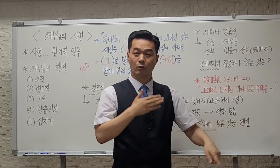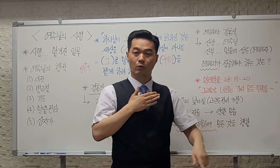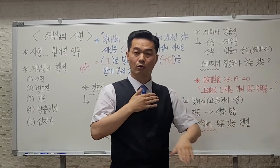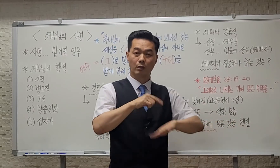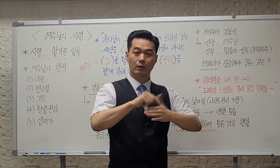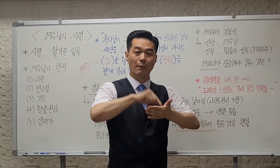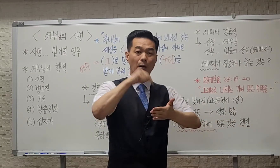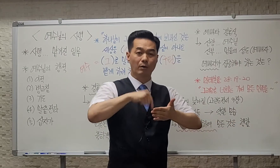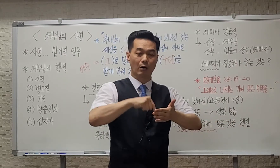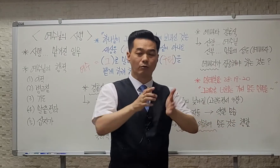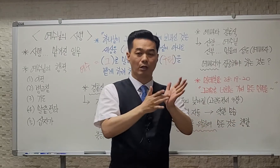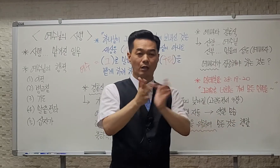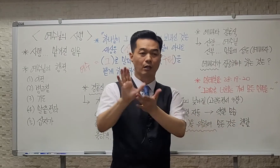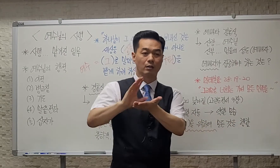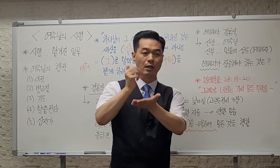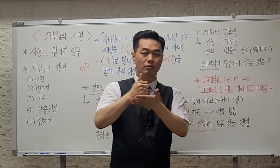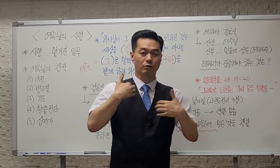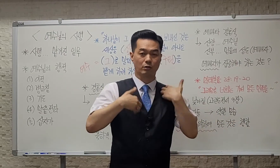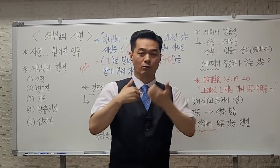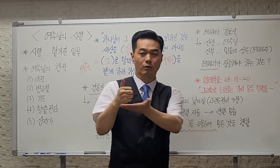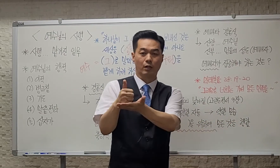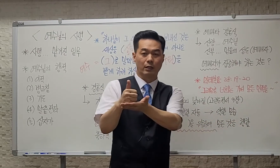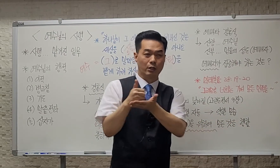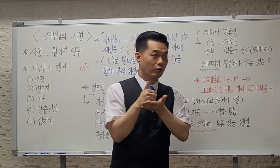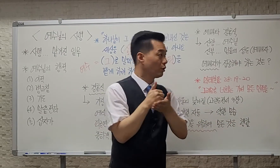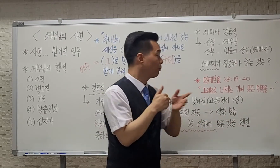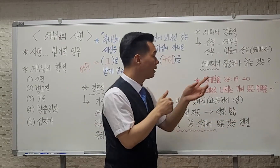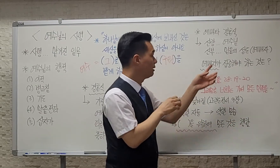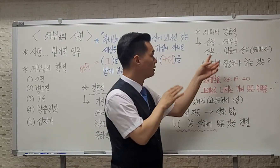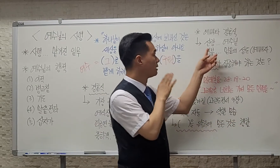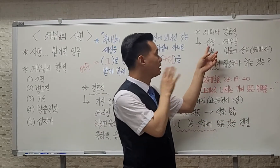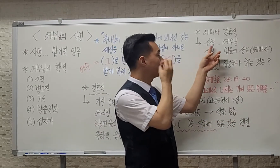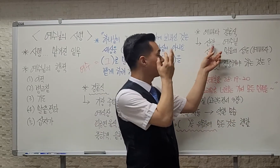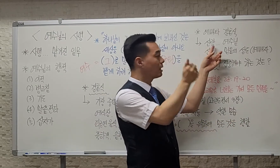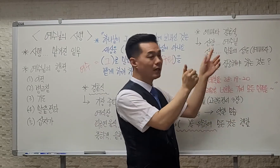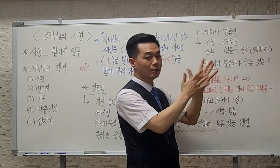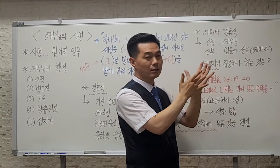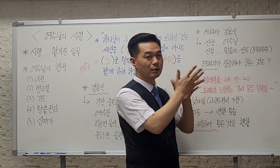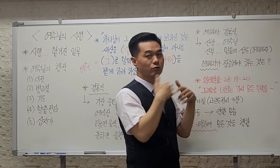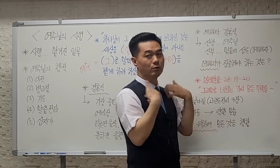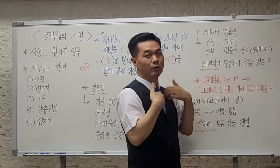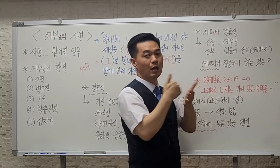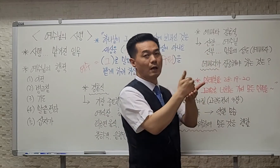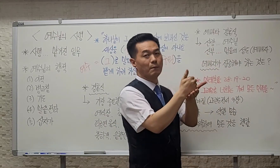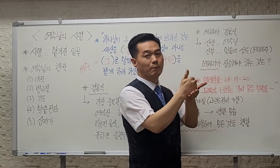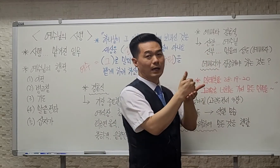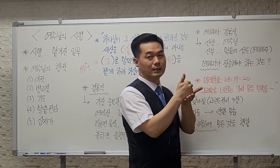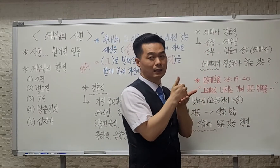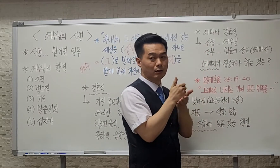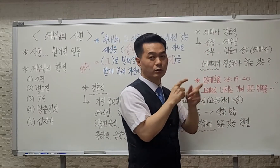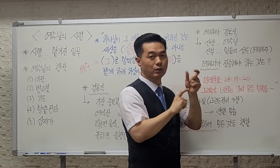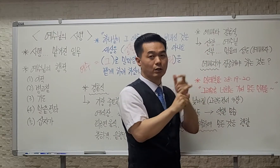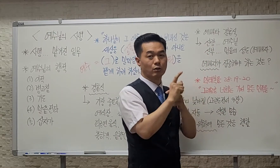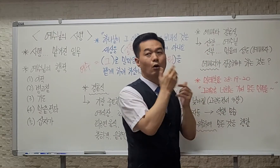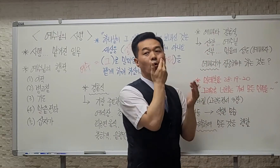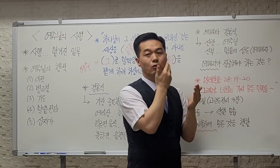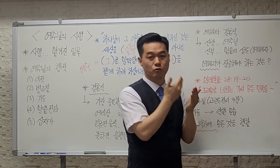그리고 내 마음 가운데 예수 그리스도를 영접하는 진짜 신랑 되신 예수님을 맞이하는 것이 더